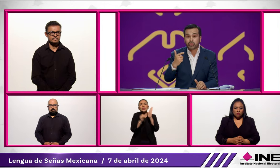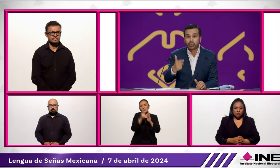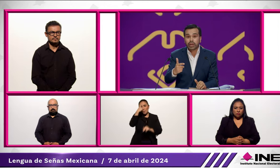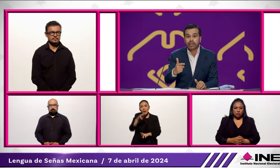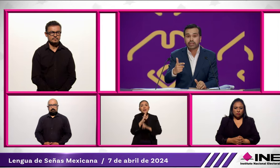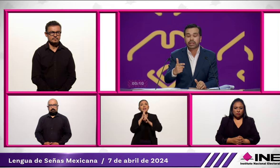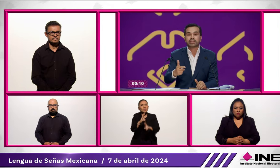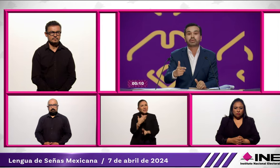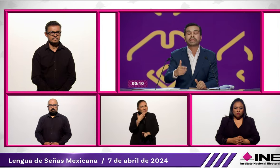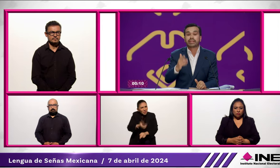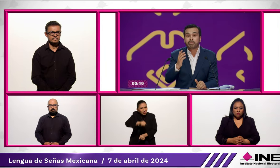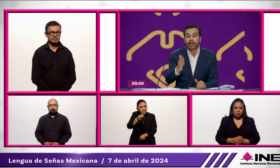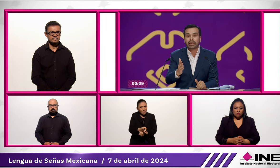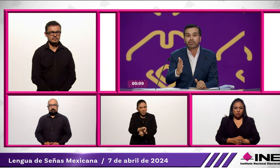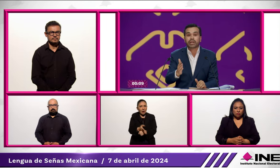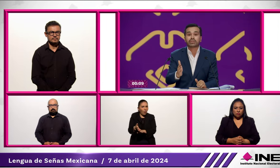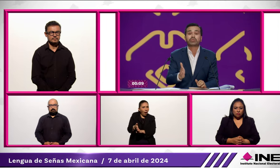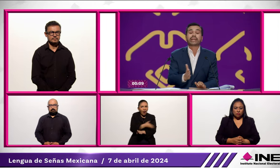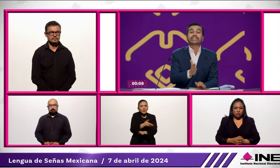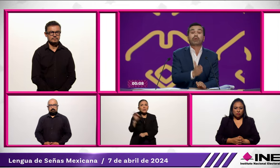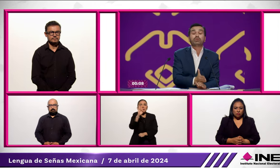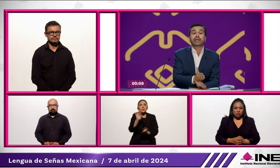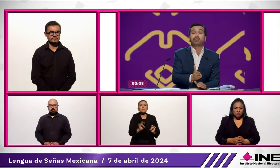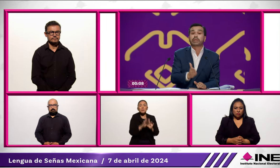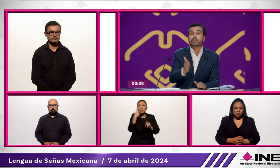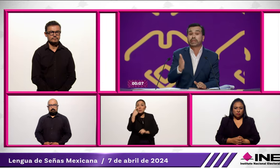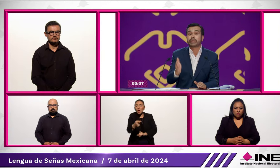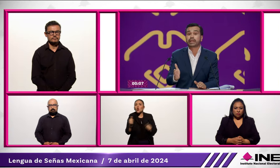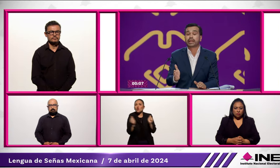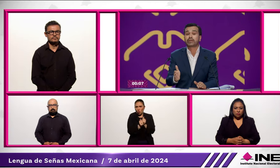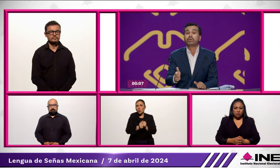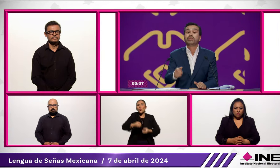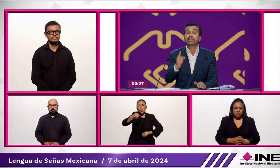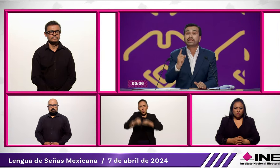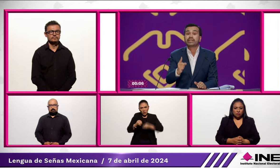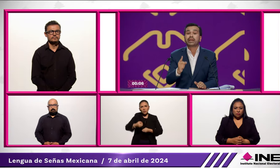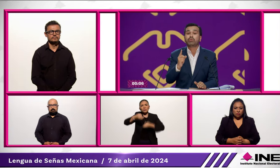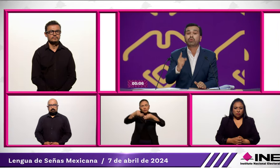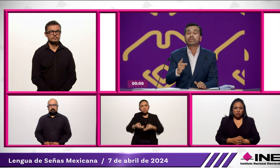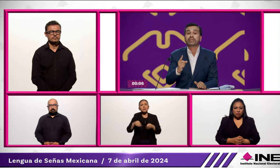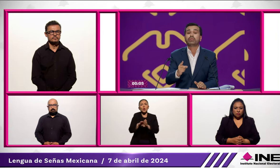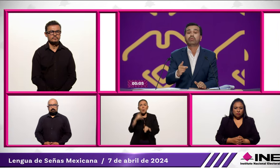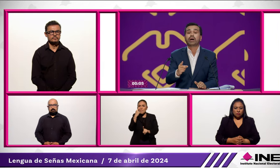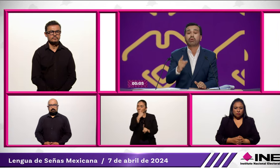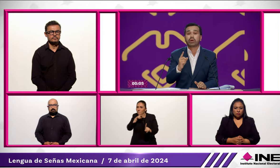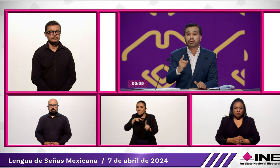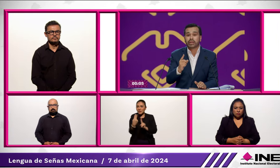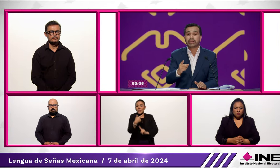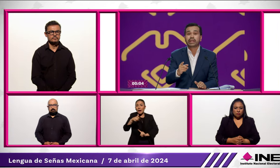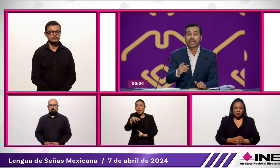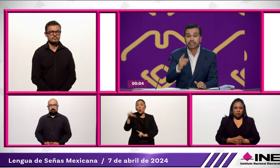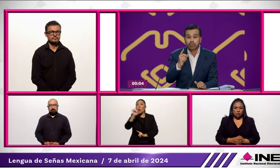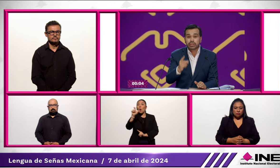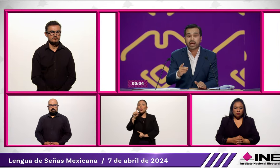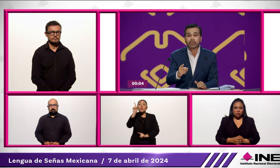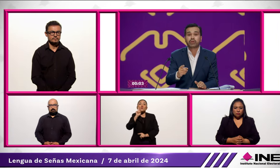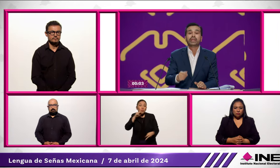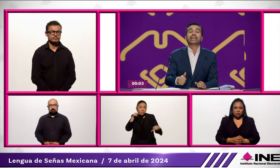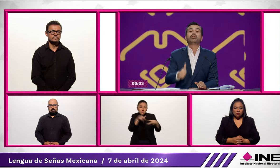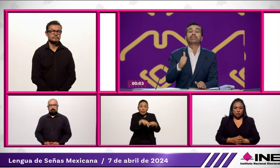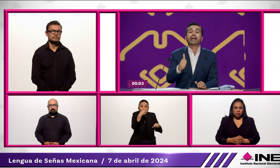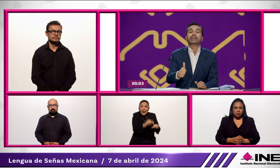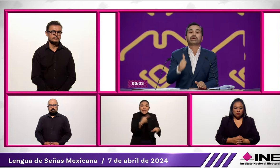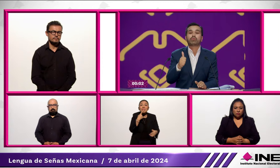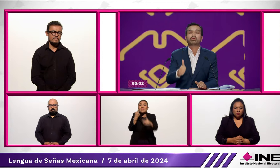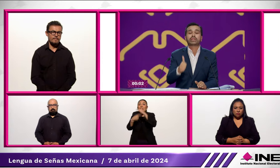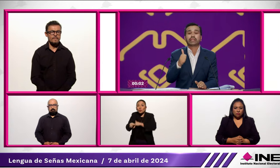respuesta oportuna, de respuesta temprana a los casos, que se juzgue con perspectiva de género desde que un homicidio a una mujer es denunciado,